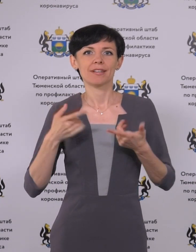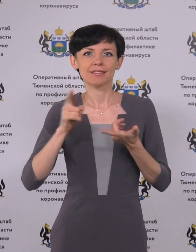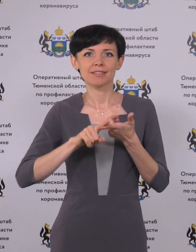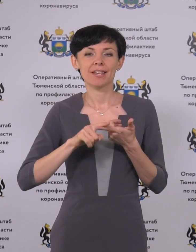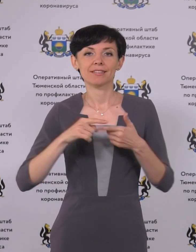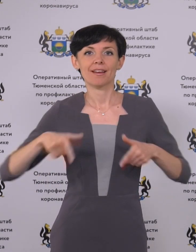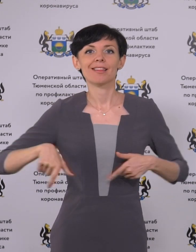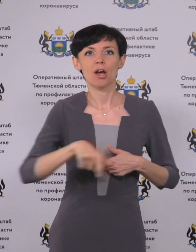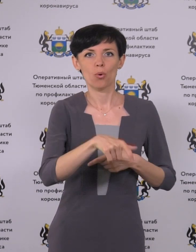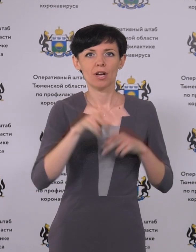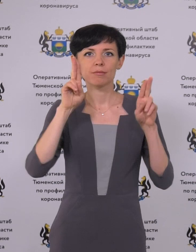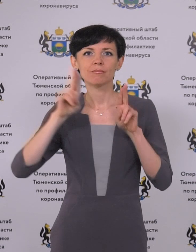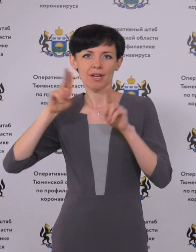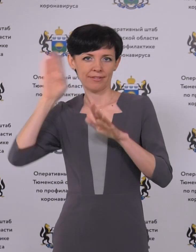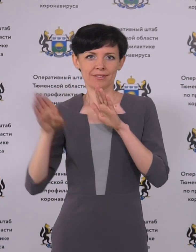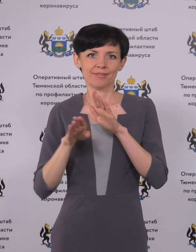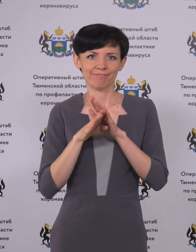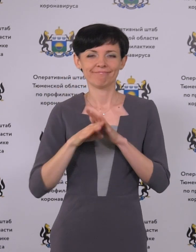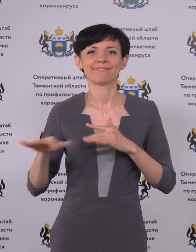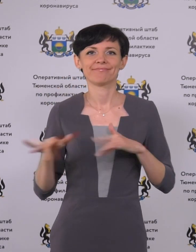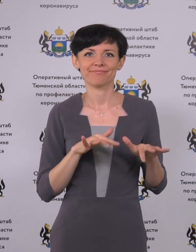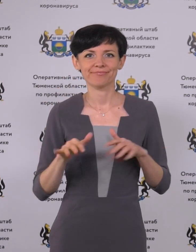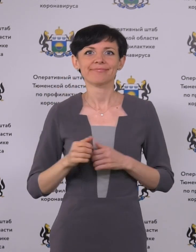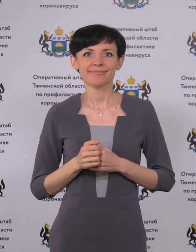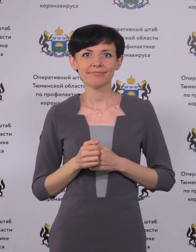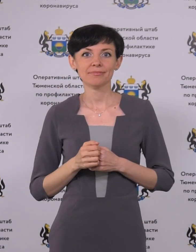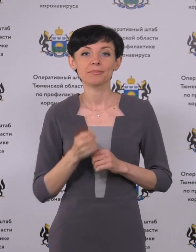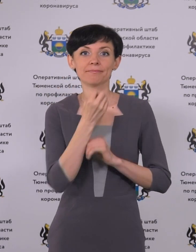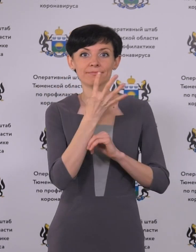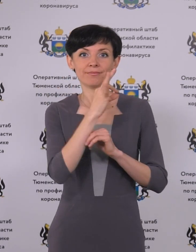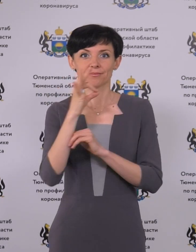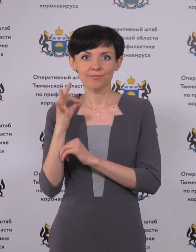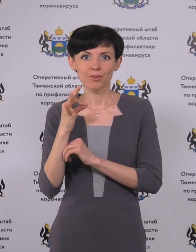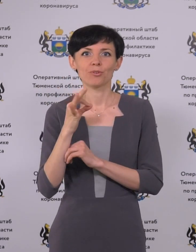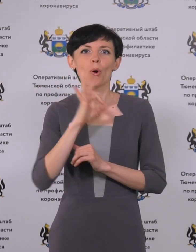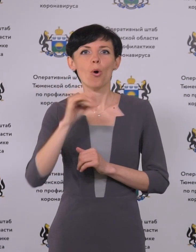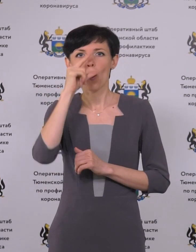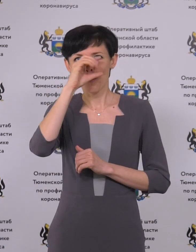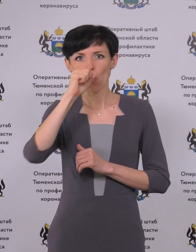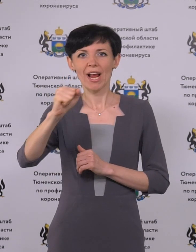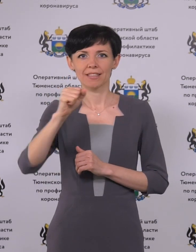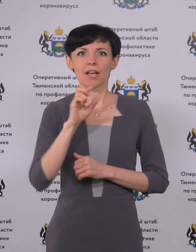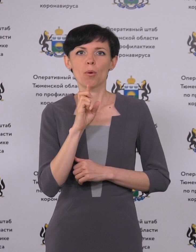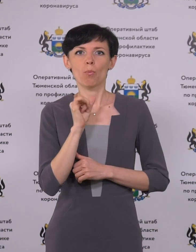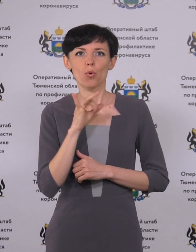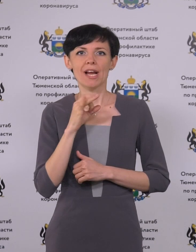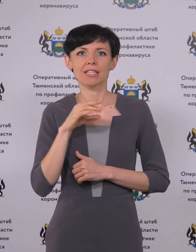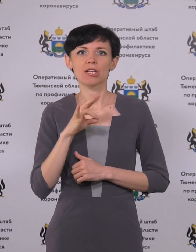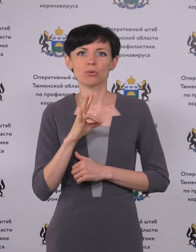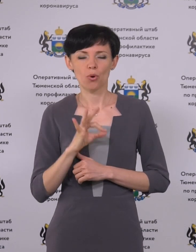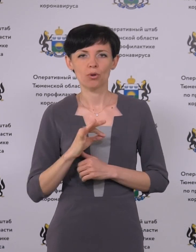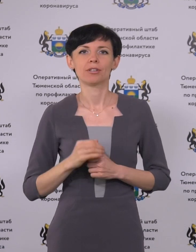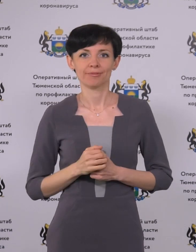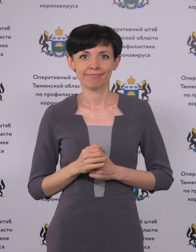or 1400 нами музыку для семейного просмотра приключения буратино тюменская филармония приглашает